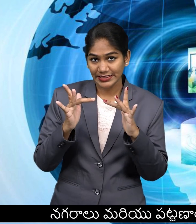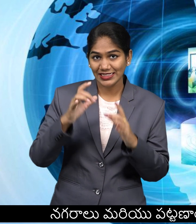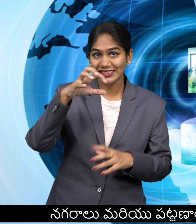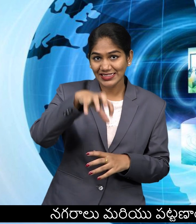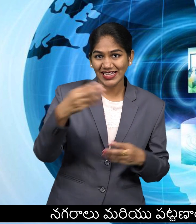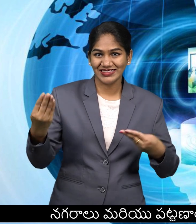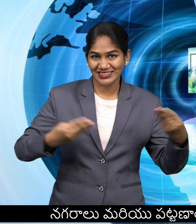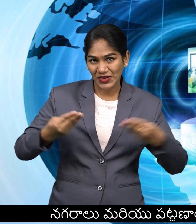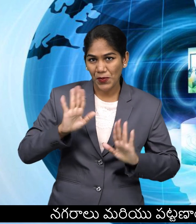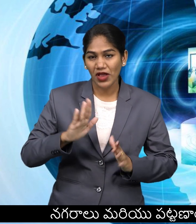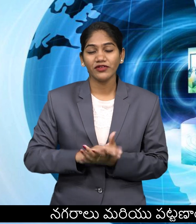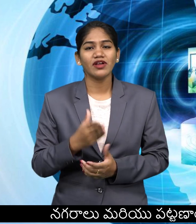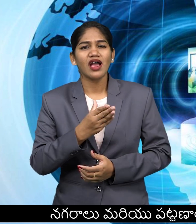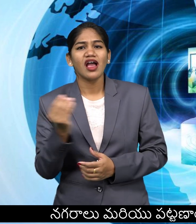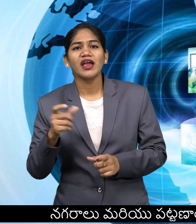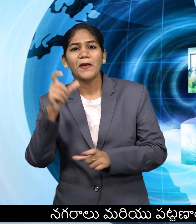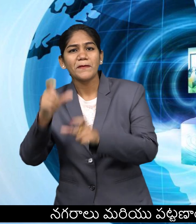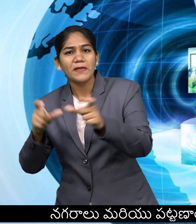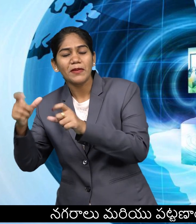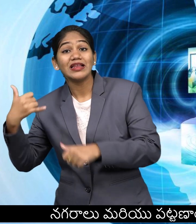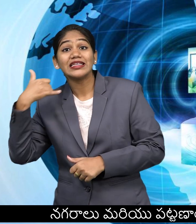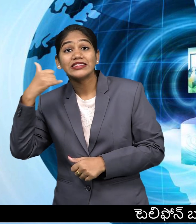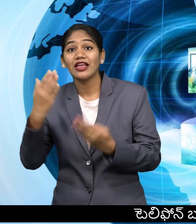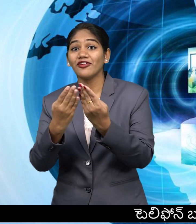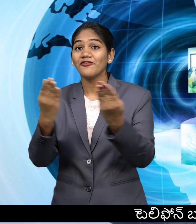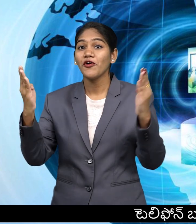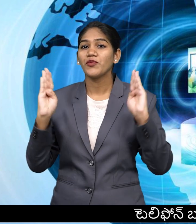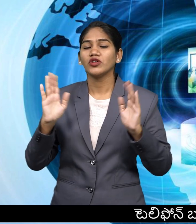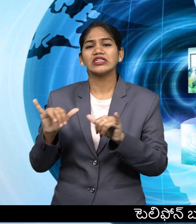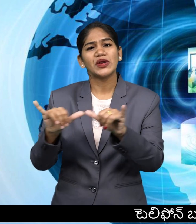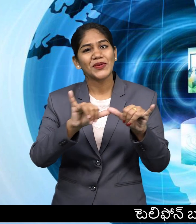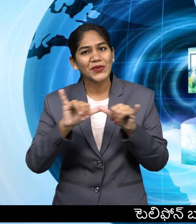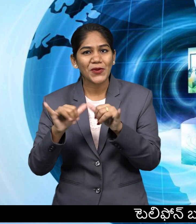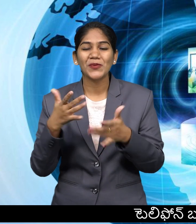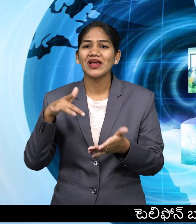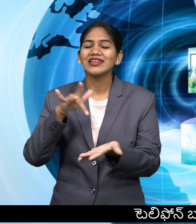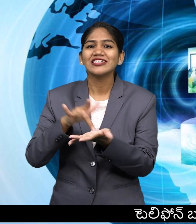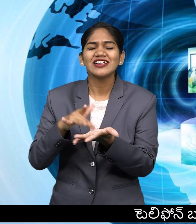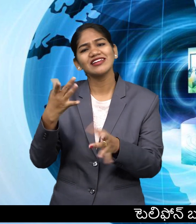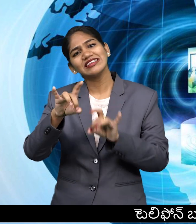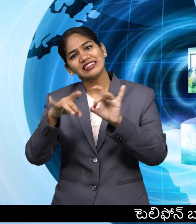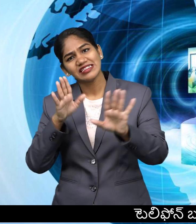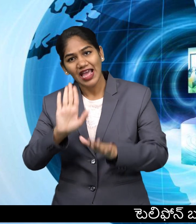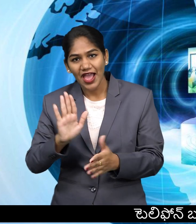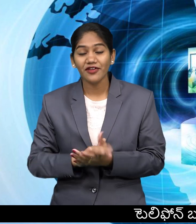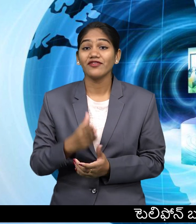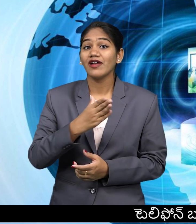నగరాలు మరియు పట్టణాలలో ఇంటర్నెట్ కేఫ్లు మరియు పబ్లిక్ టెలిఫోన్ బూత్లు సర్వసాధారణం.